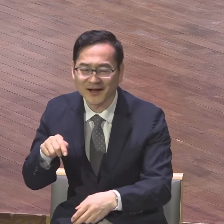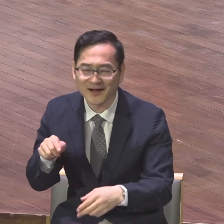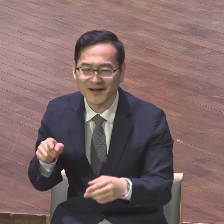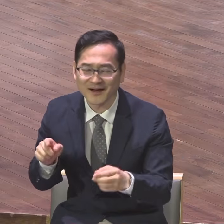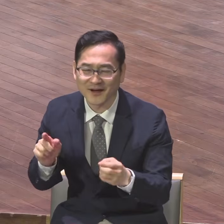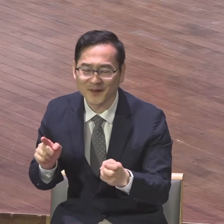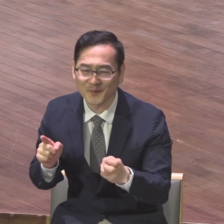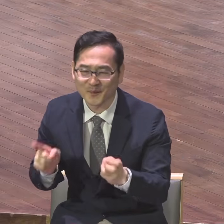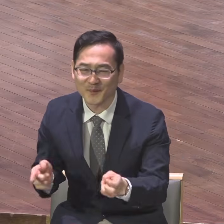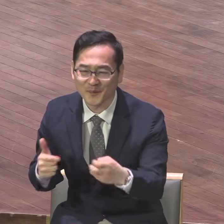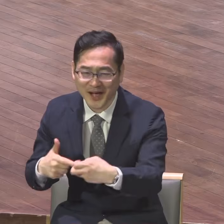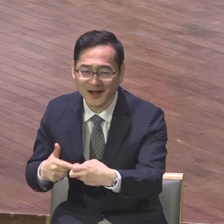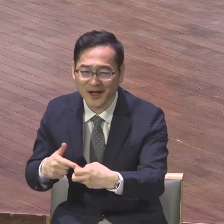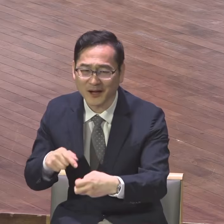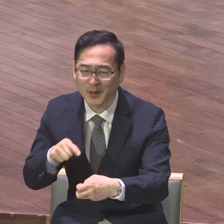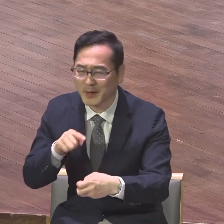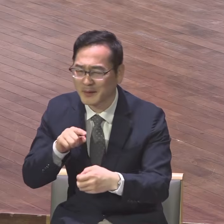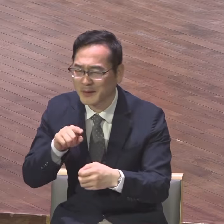예.